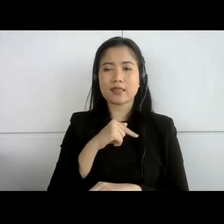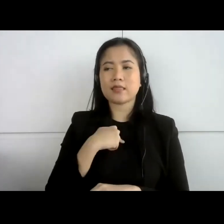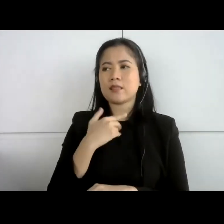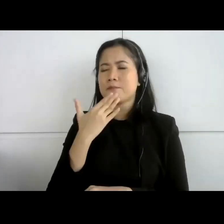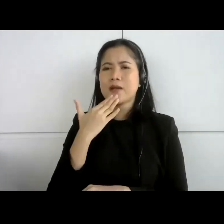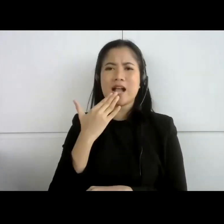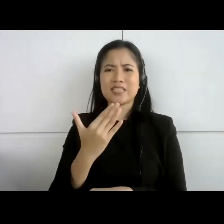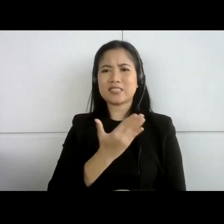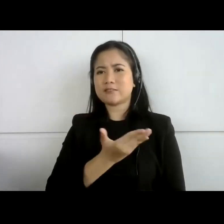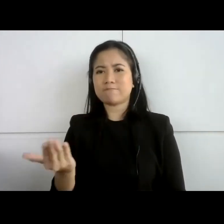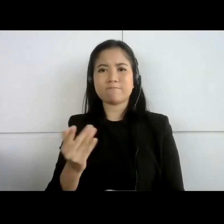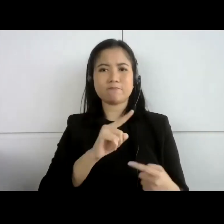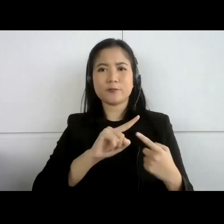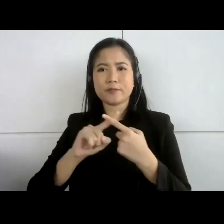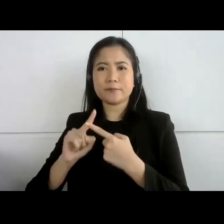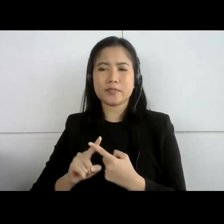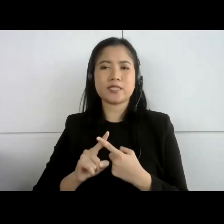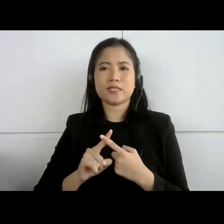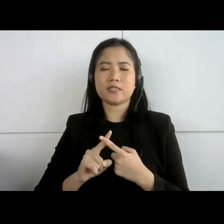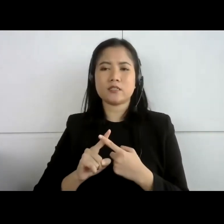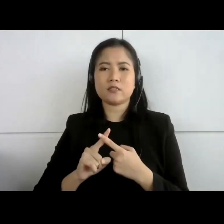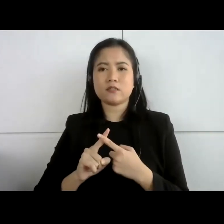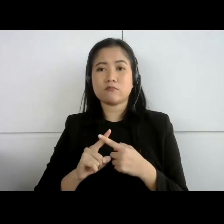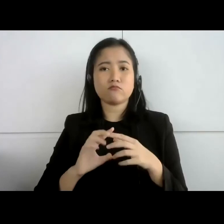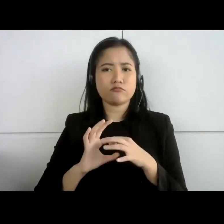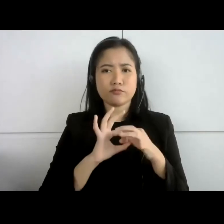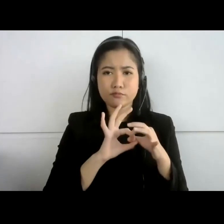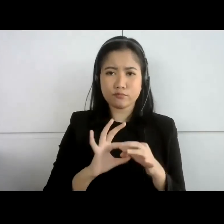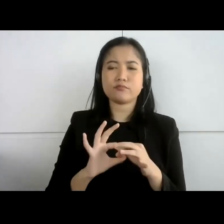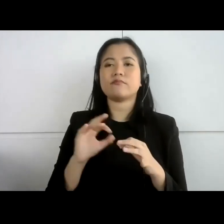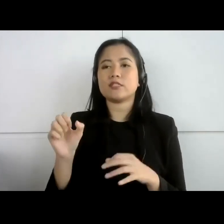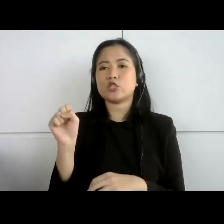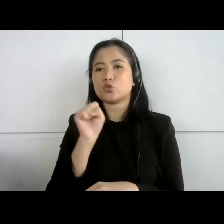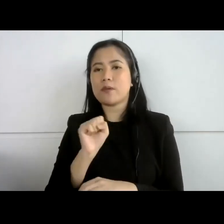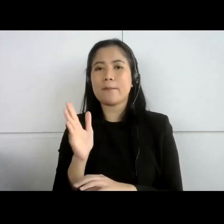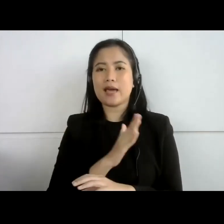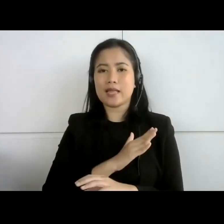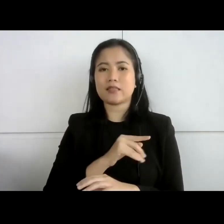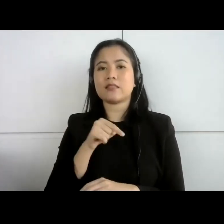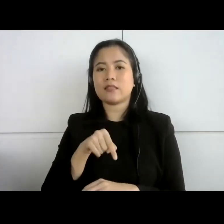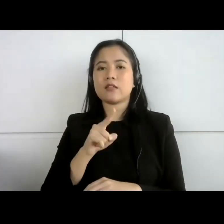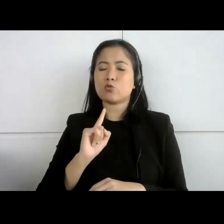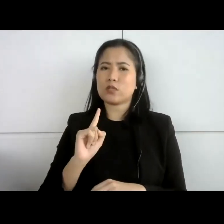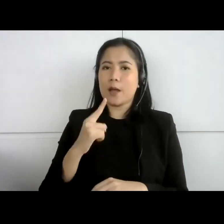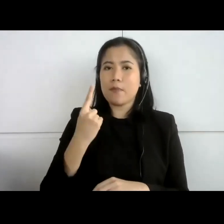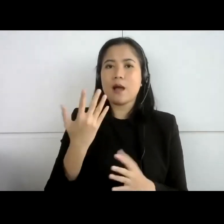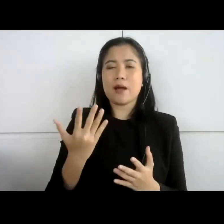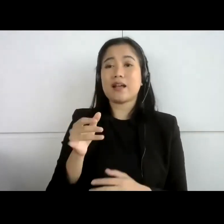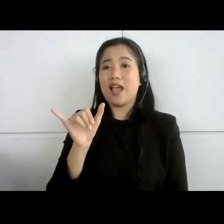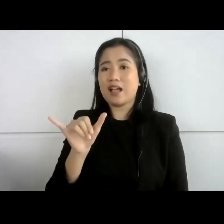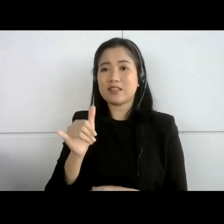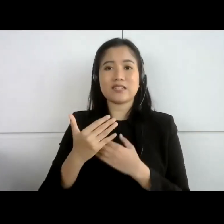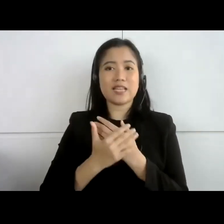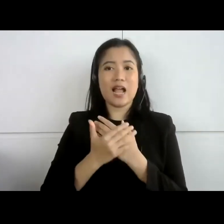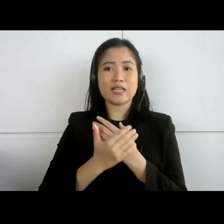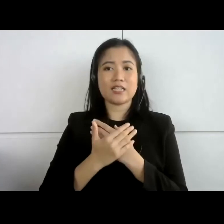kasih kepada kawan-kawan mitra pendidikan yang ada di Kabupaten Sumba Barat, lebih khusus Yayasan Sayangi Tunas Cilik dan